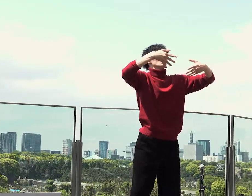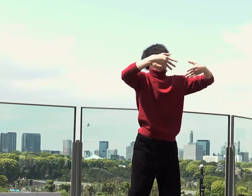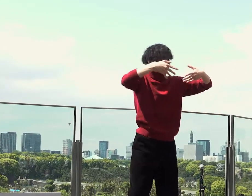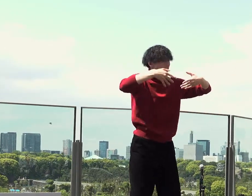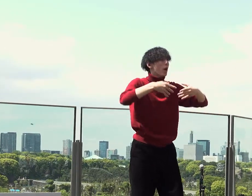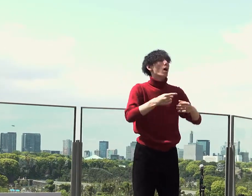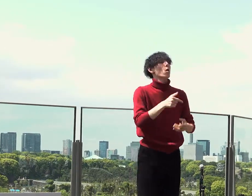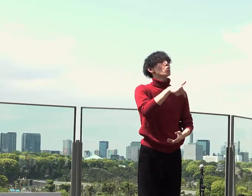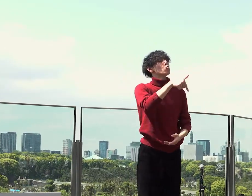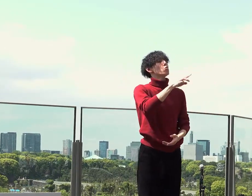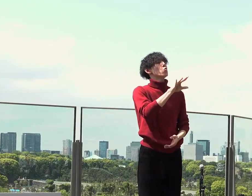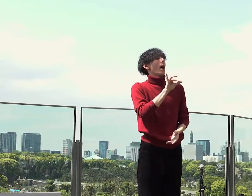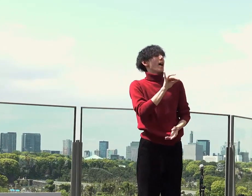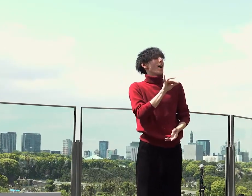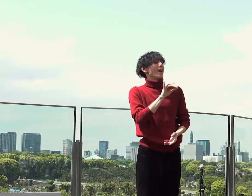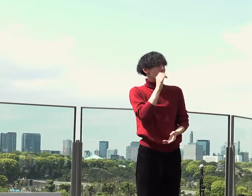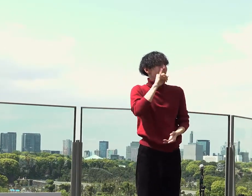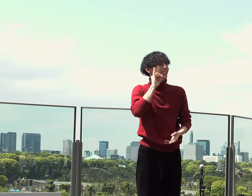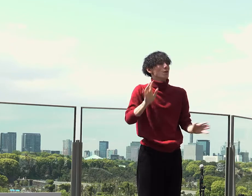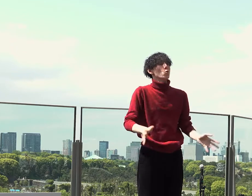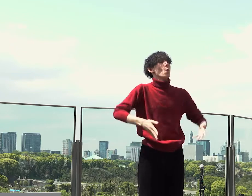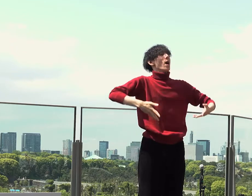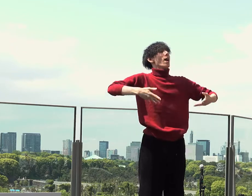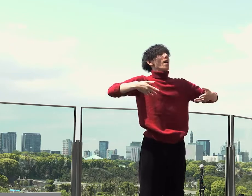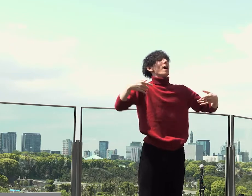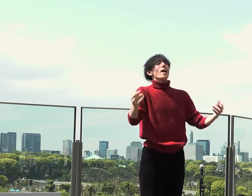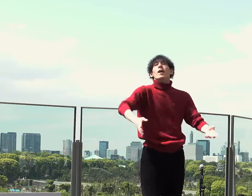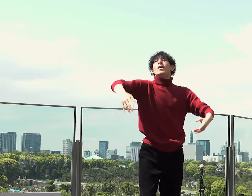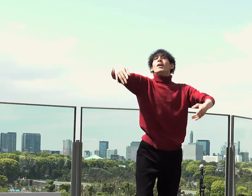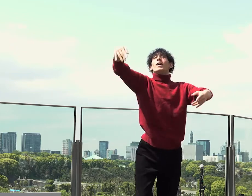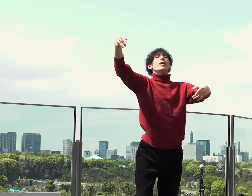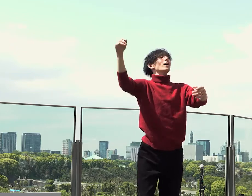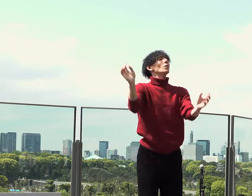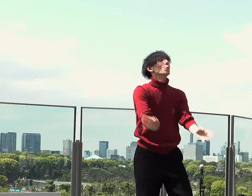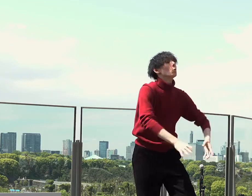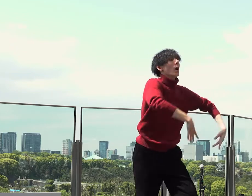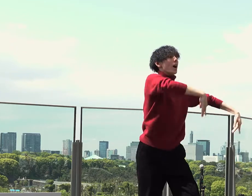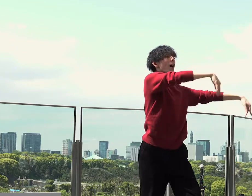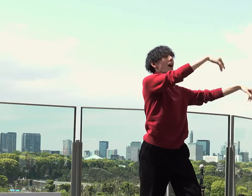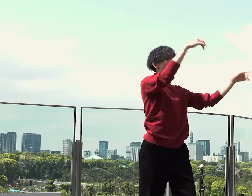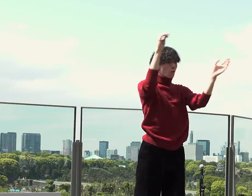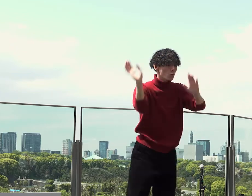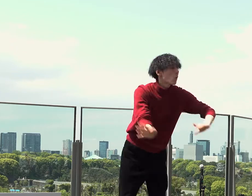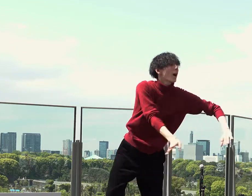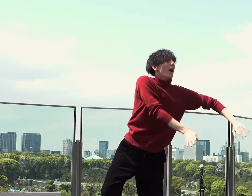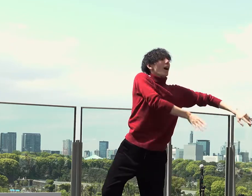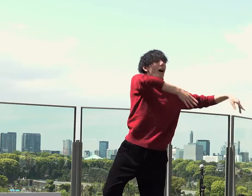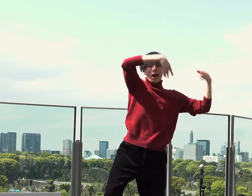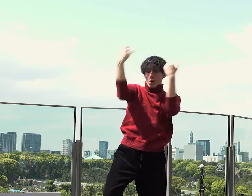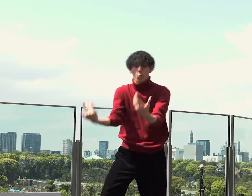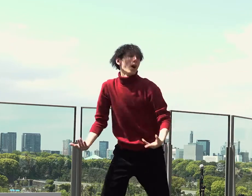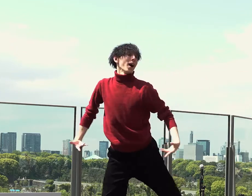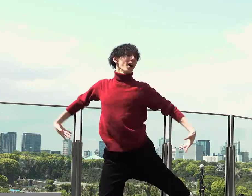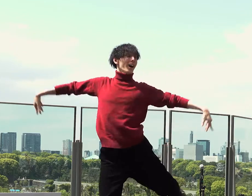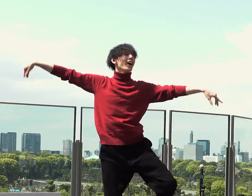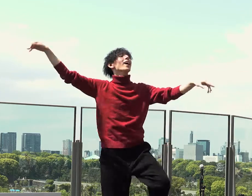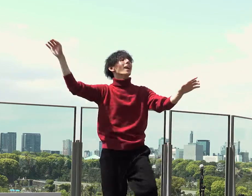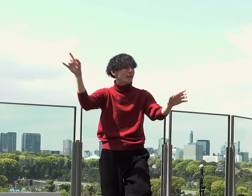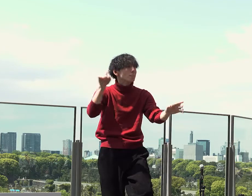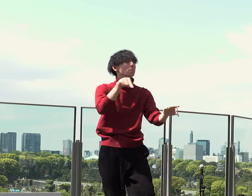感じてふわっとしたイメージですね。それをこのように体で表